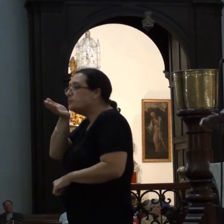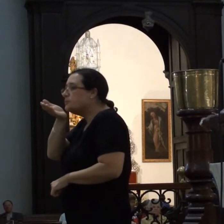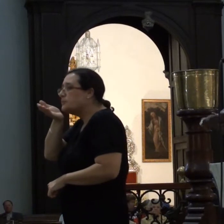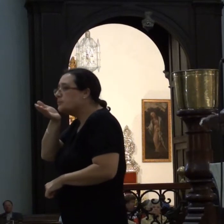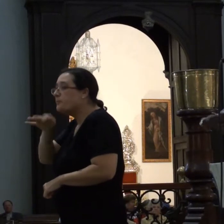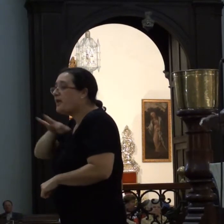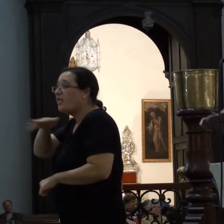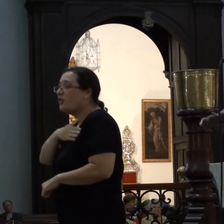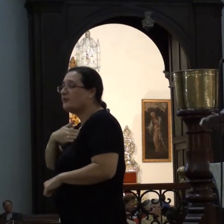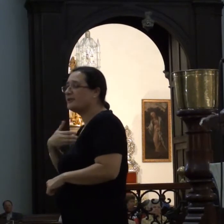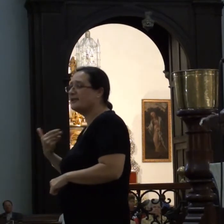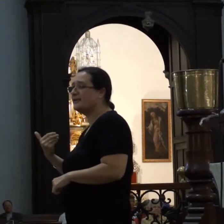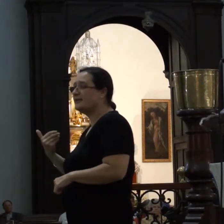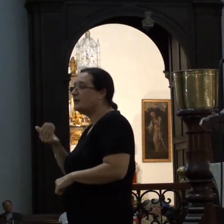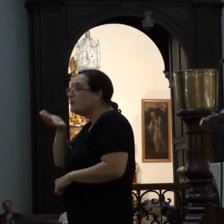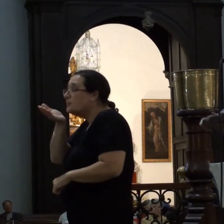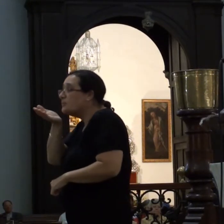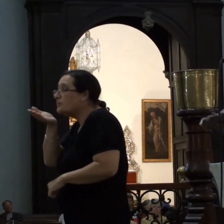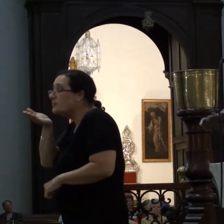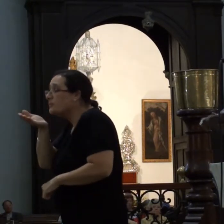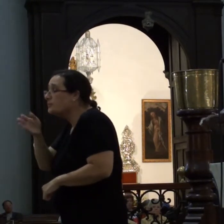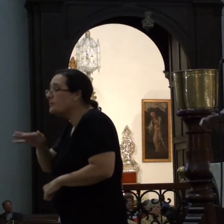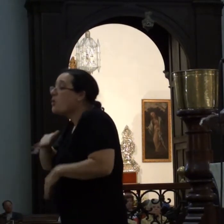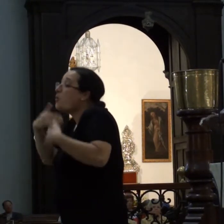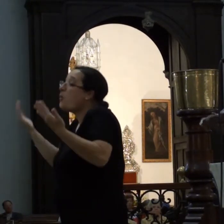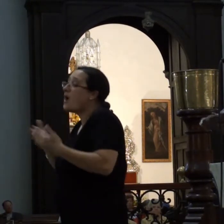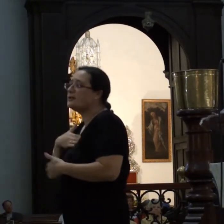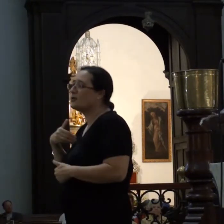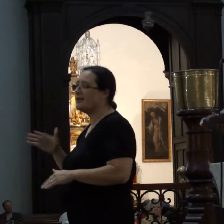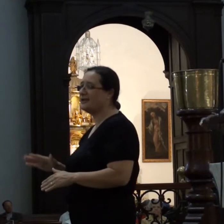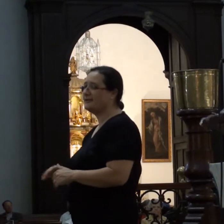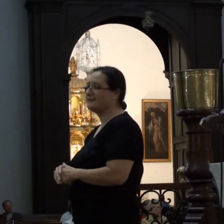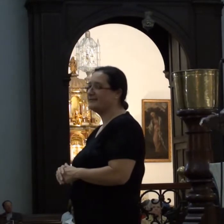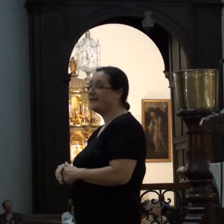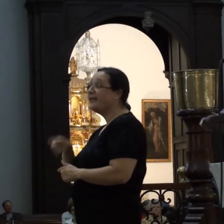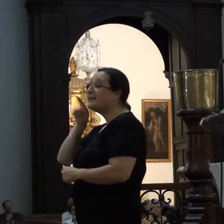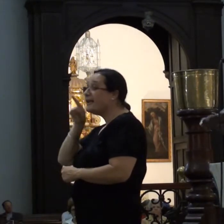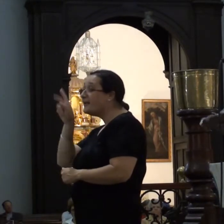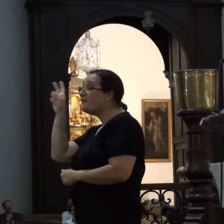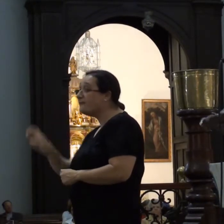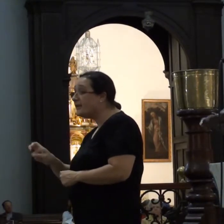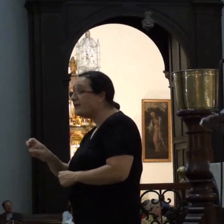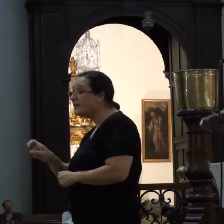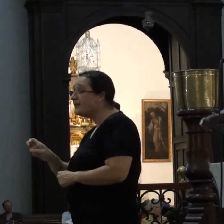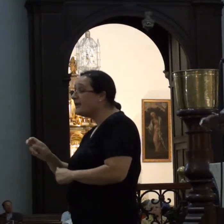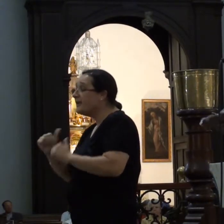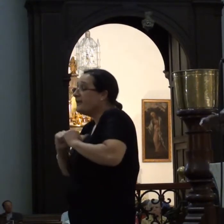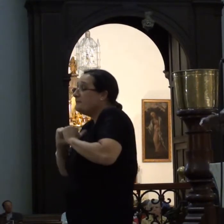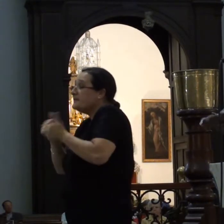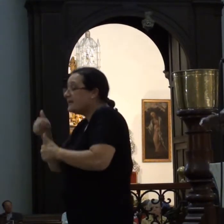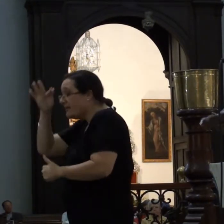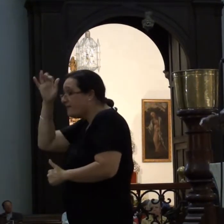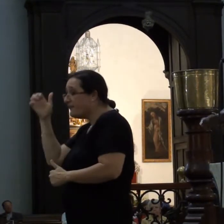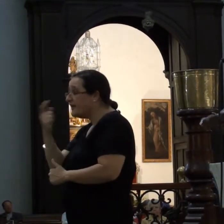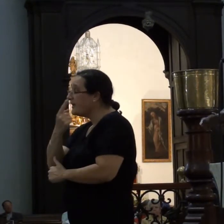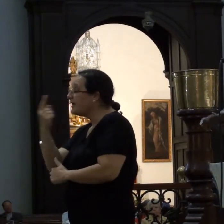quiere que sopla cuando quiere de ahí viene el sentido de la fe que todos